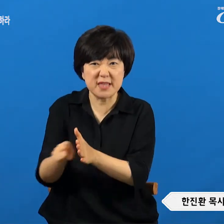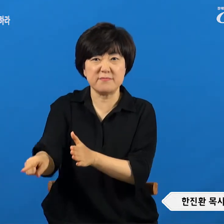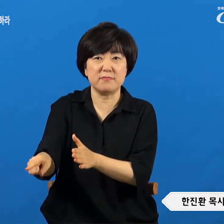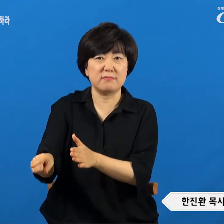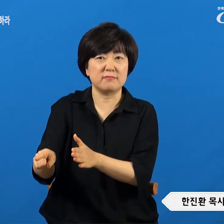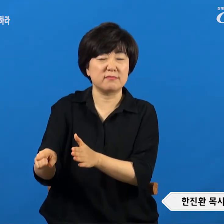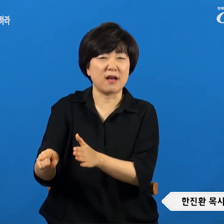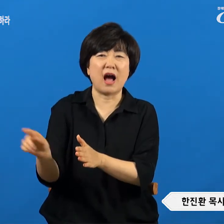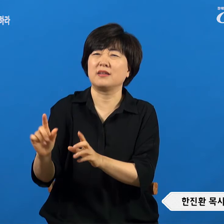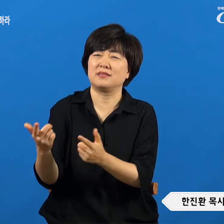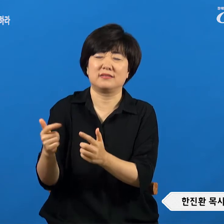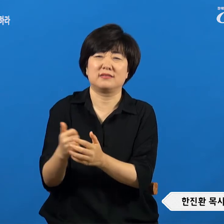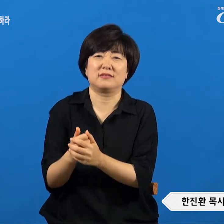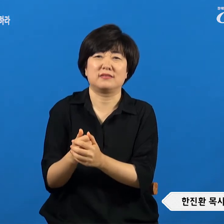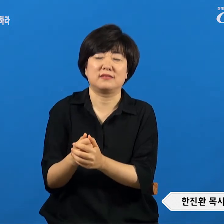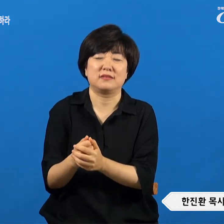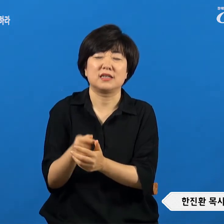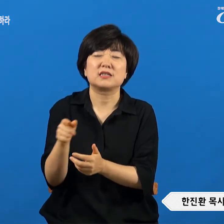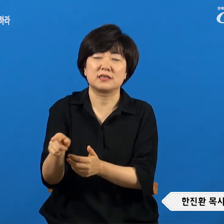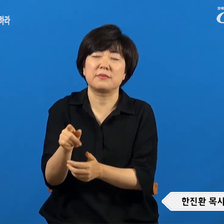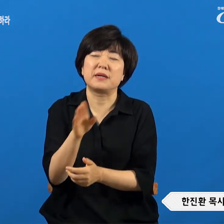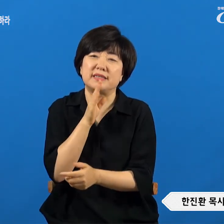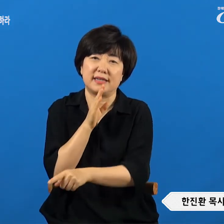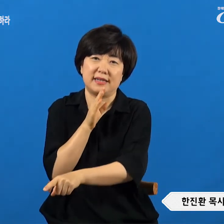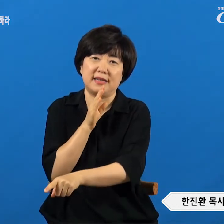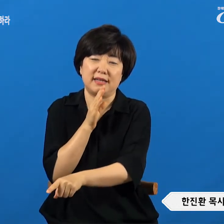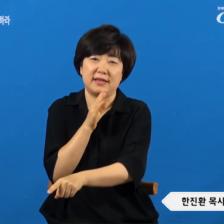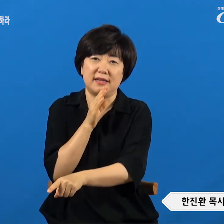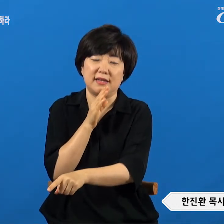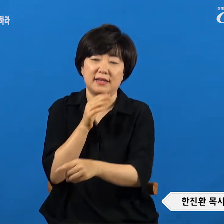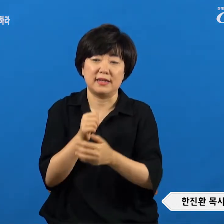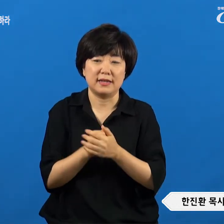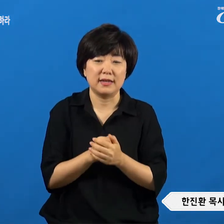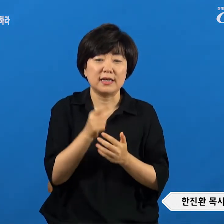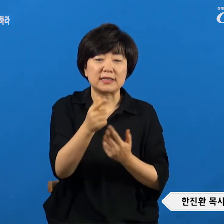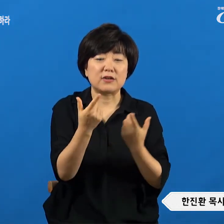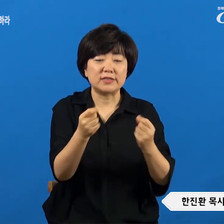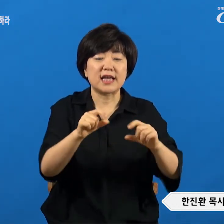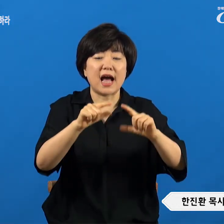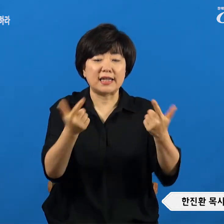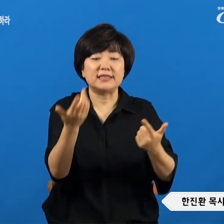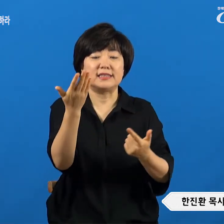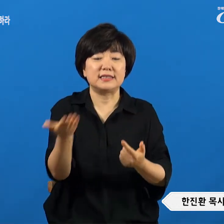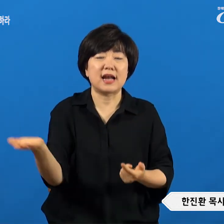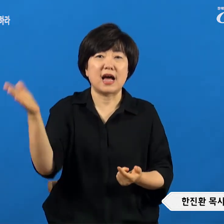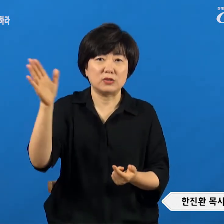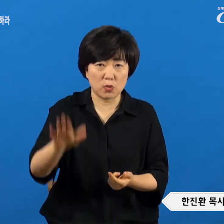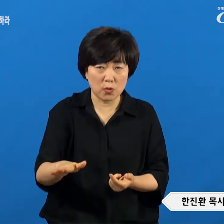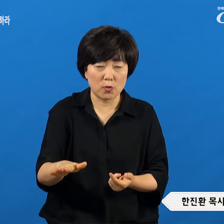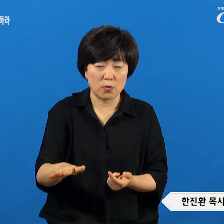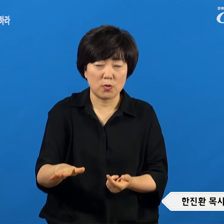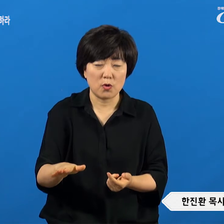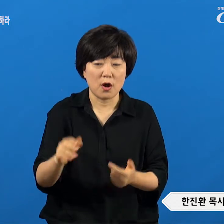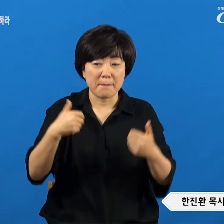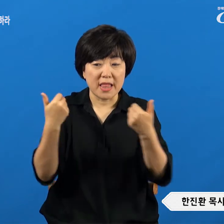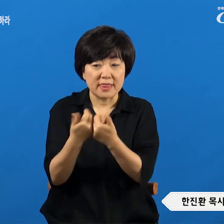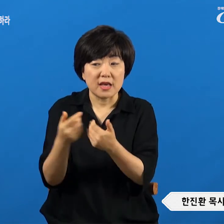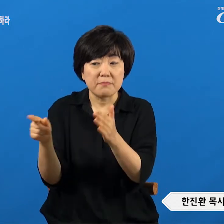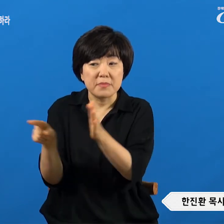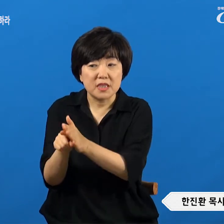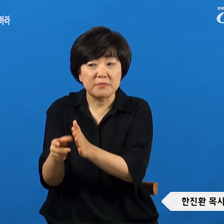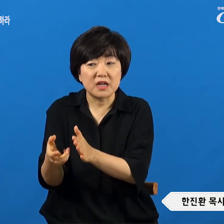어떻게 하면 그리 아니하실지라도 하는 이 역설의 믿음을 가질 수가 있을까? 자, 오늘